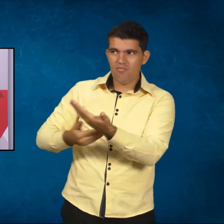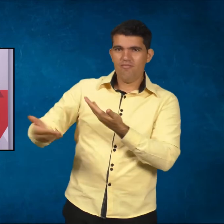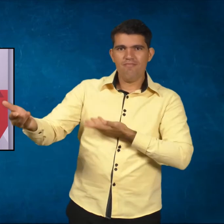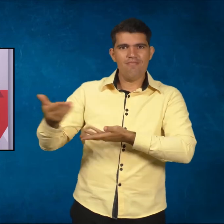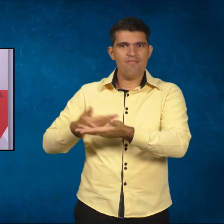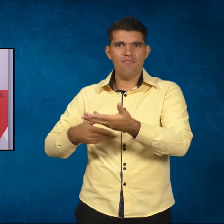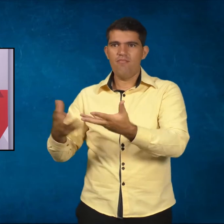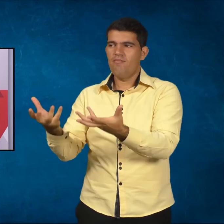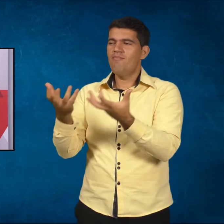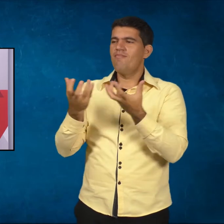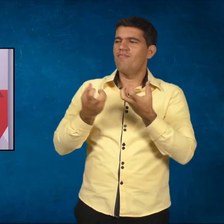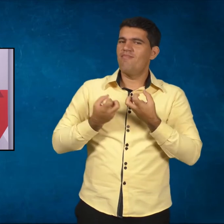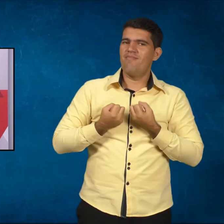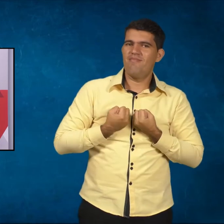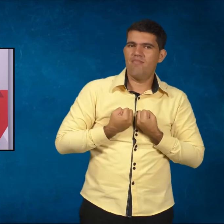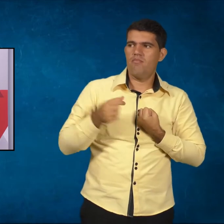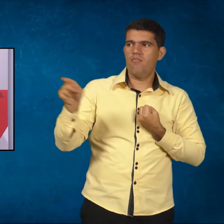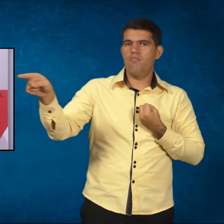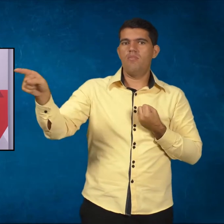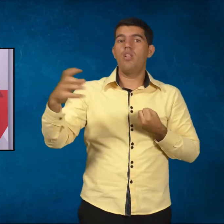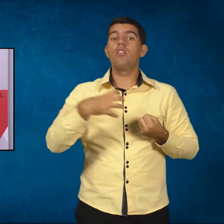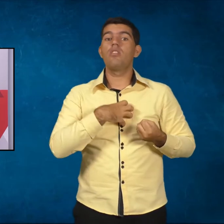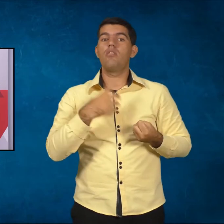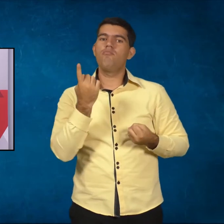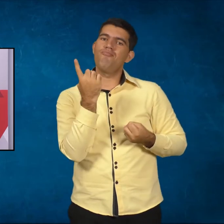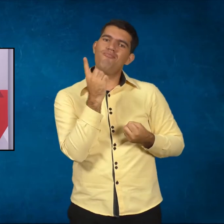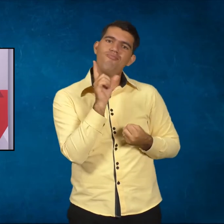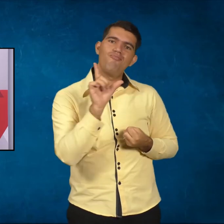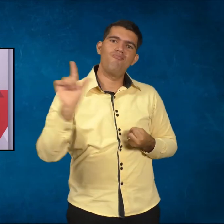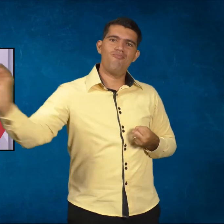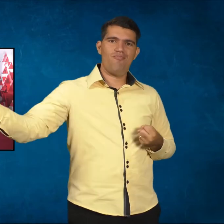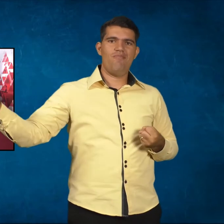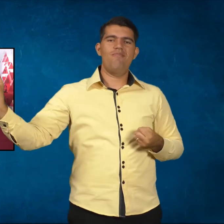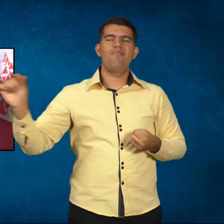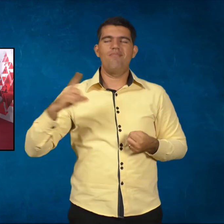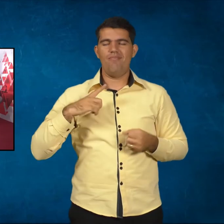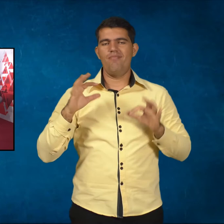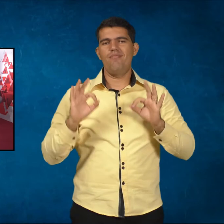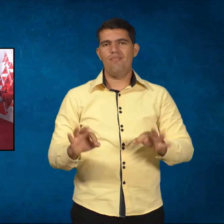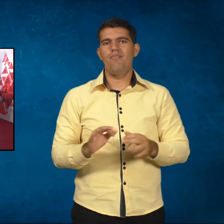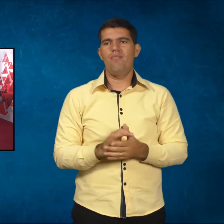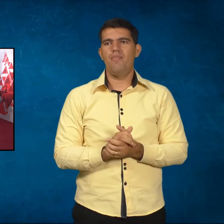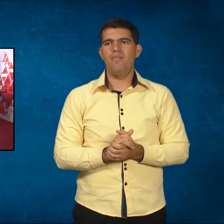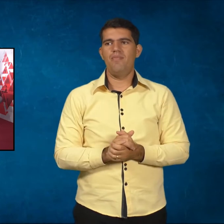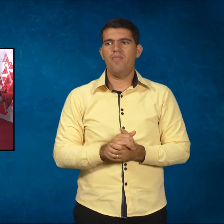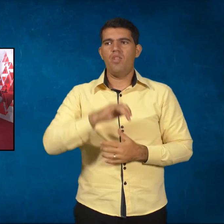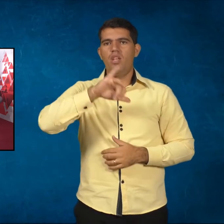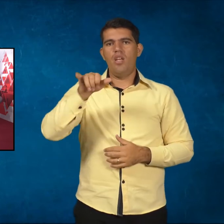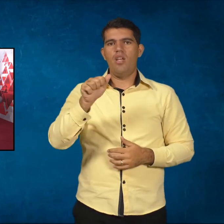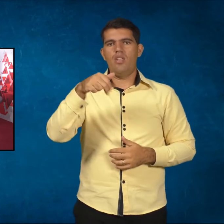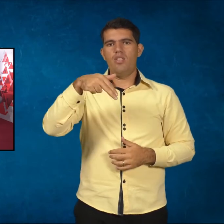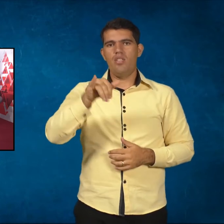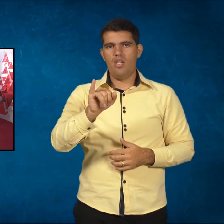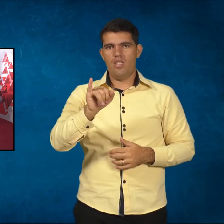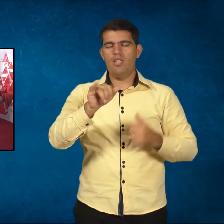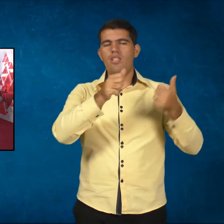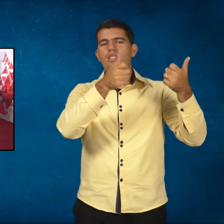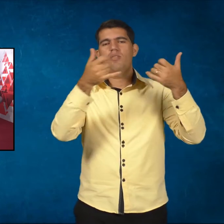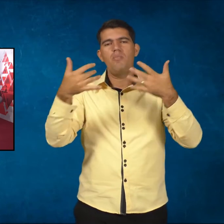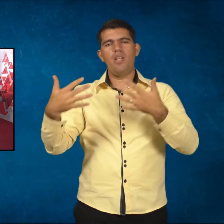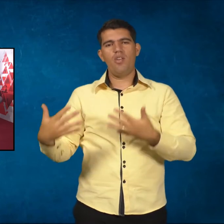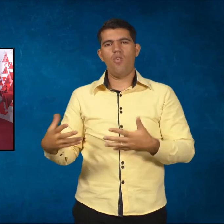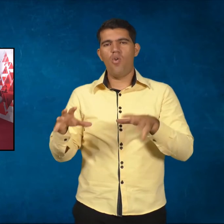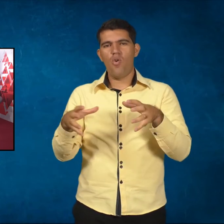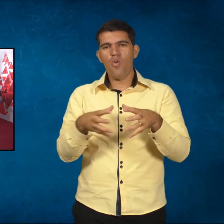algo acolhedor essa pessoa se afasta quando a gente cita né